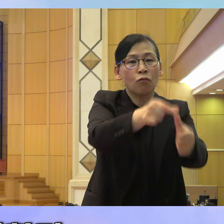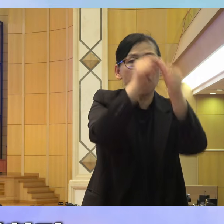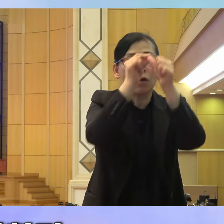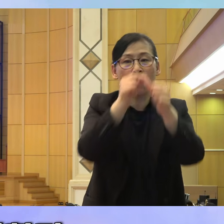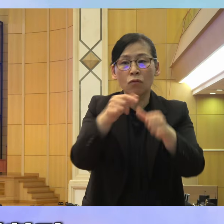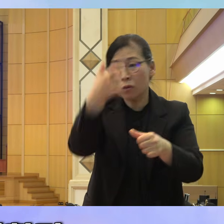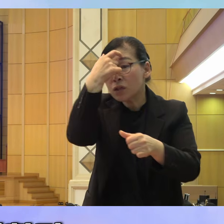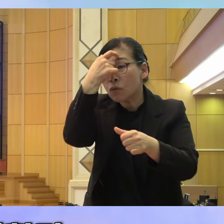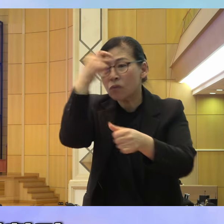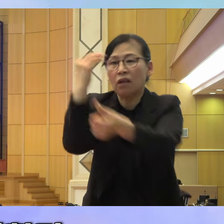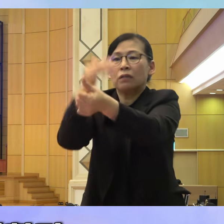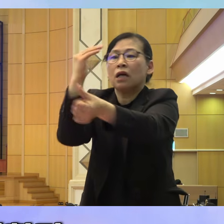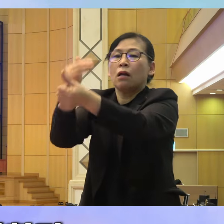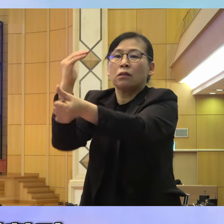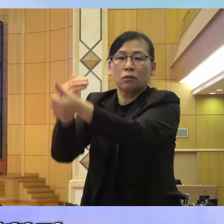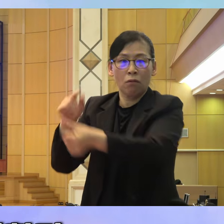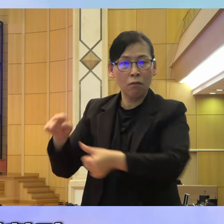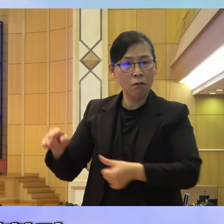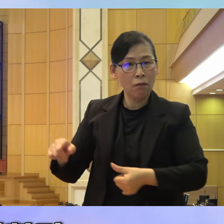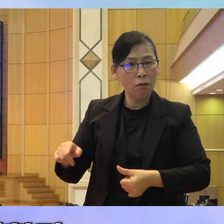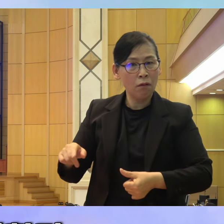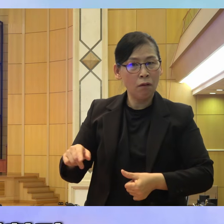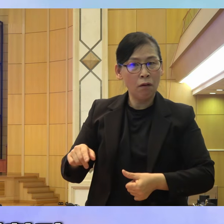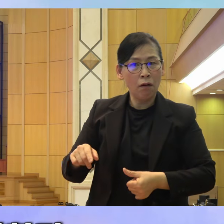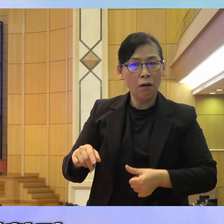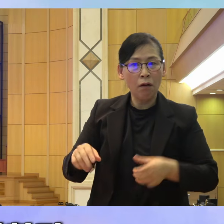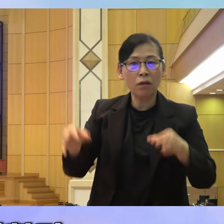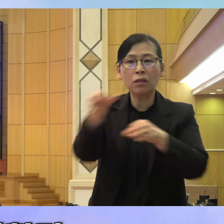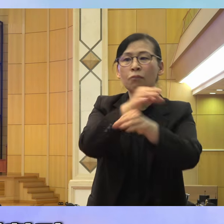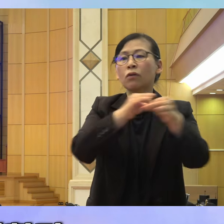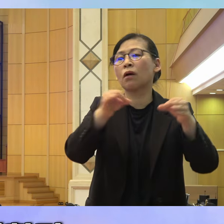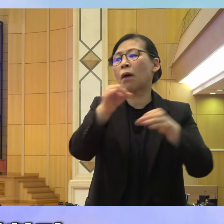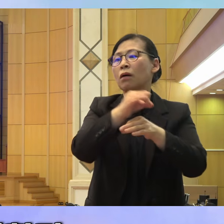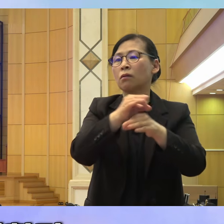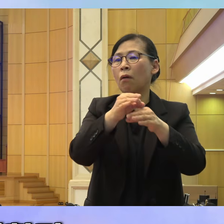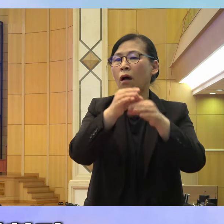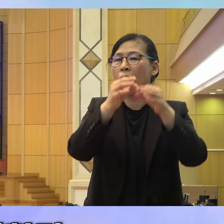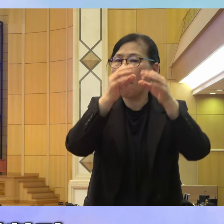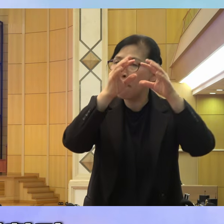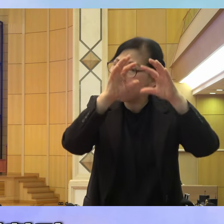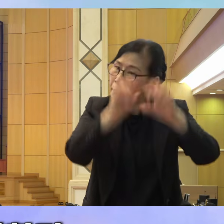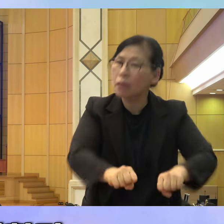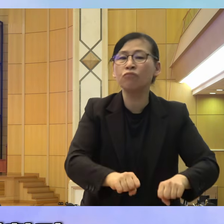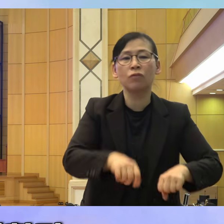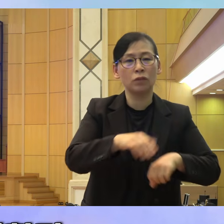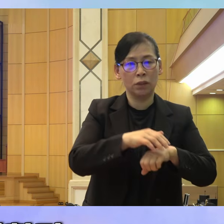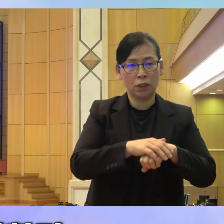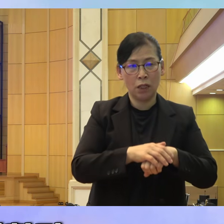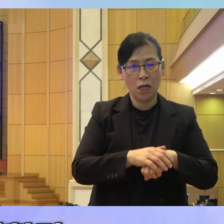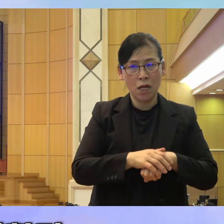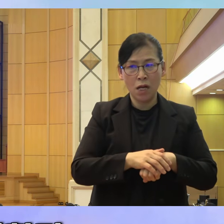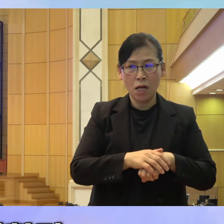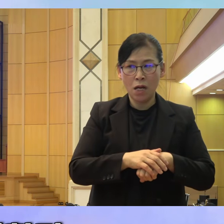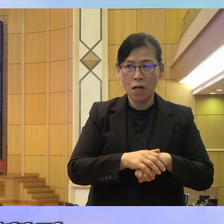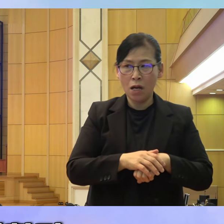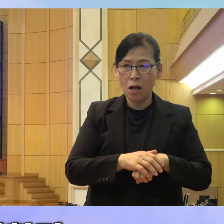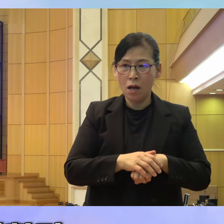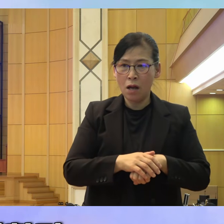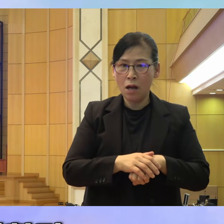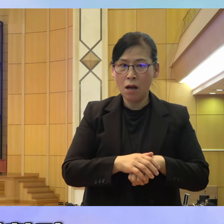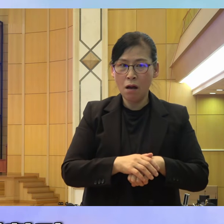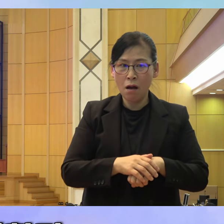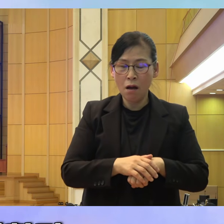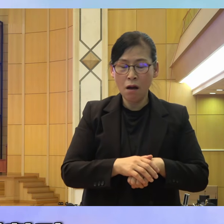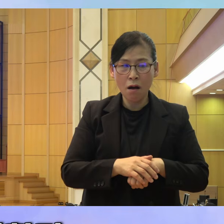바꿔버렸어. 그러니까 무너지잖아요. 하나님, 그게 다 생각해 보세요. 그냥은 망할